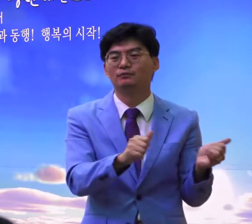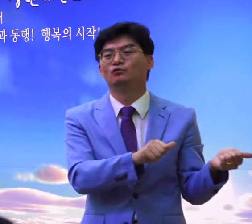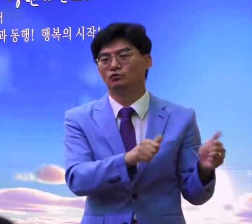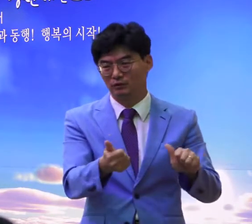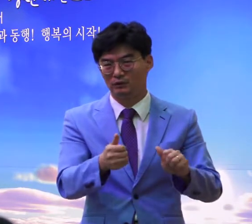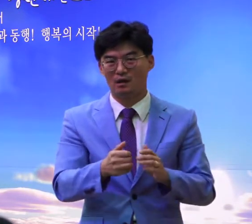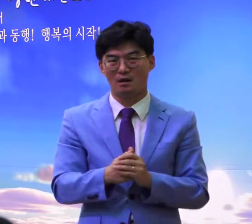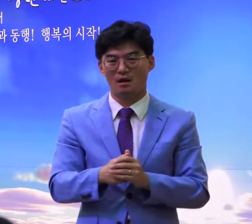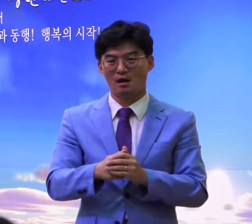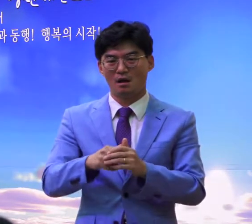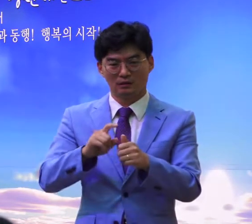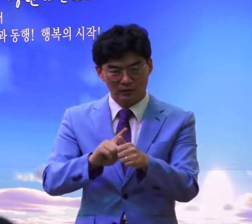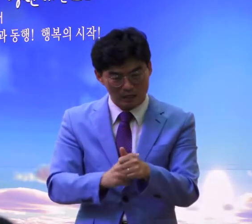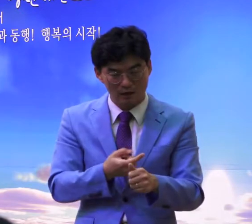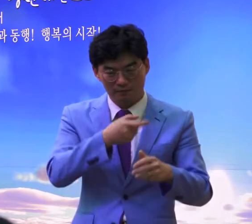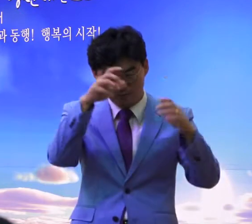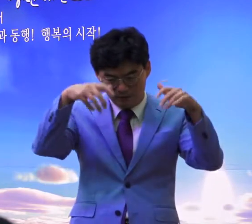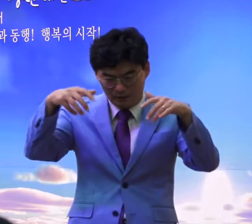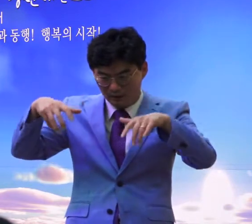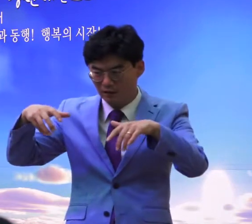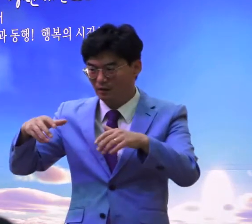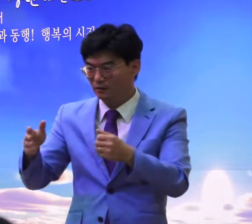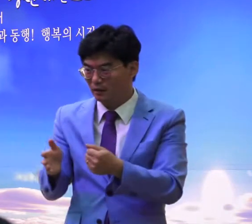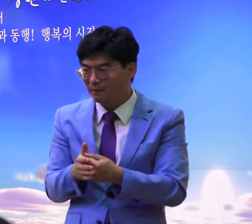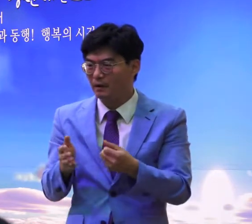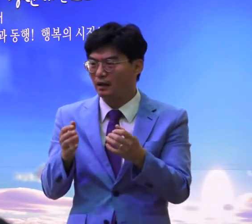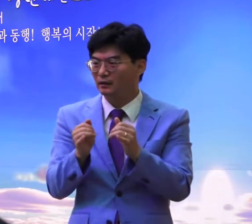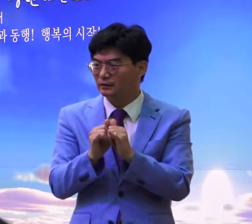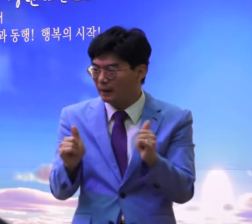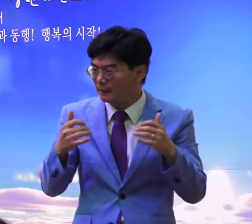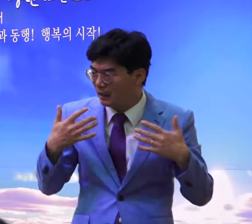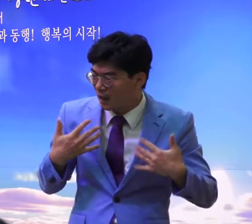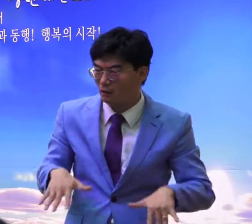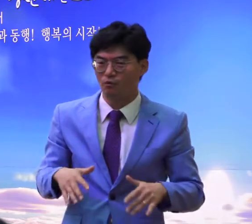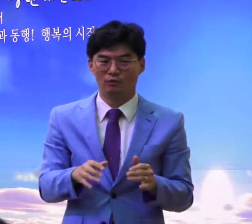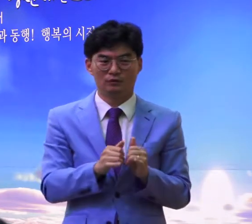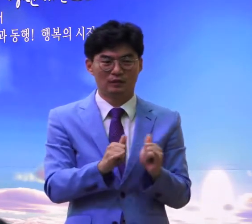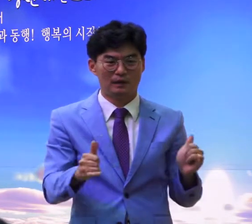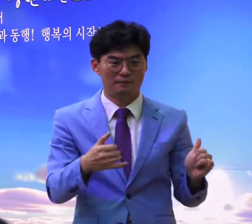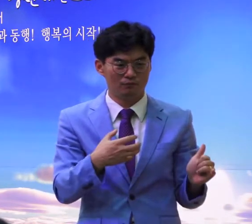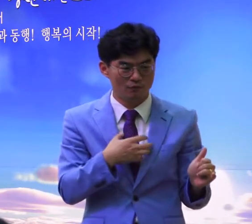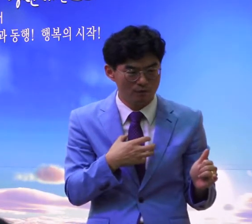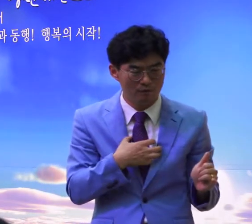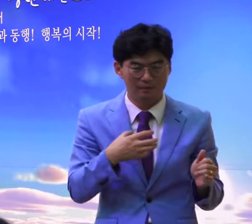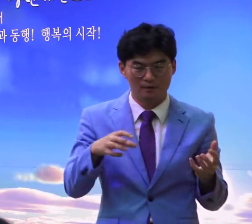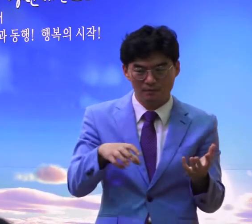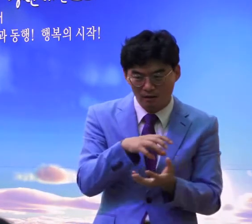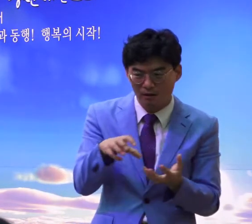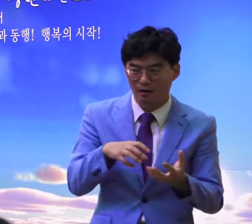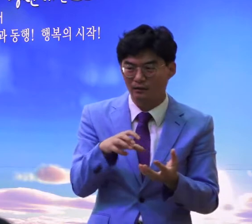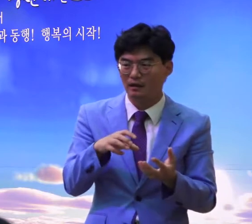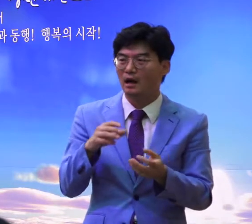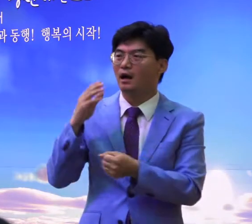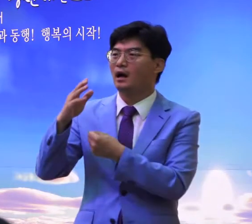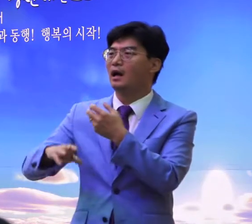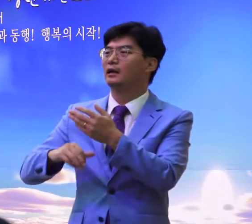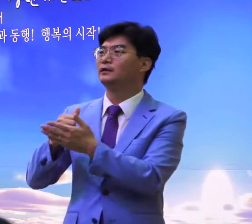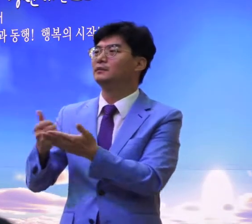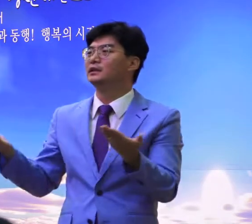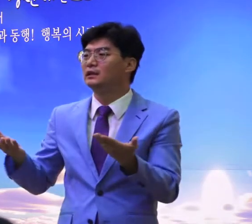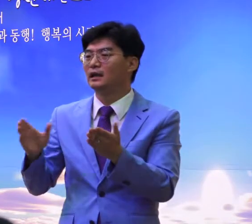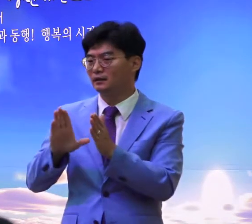이런 자연재해 앞에 사람이 아무것도 아니라고 하는 것, 하나님의 일하신 앞에 우리는 당할 수밖에 없고 이